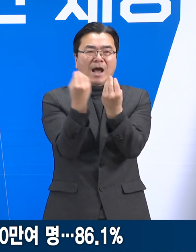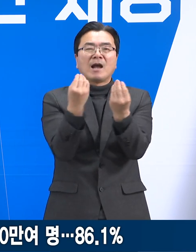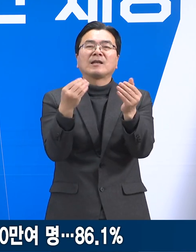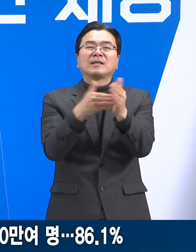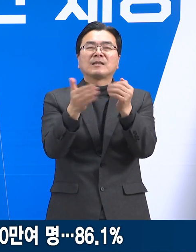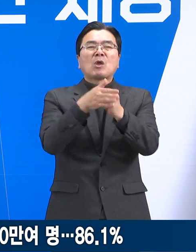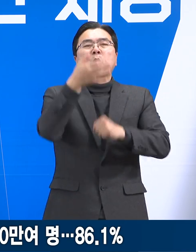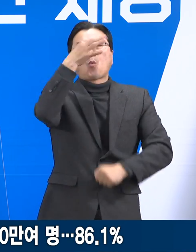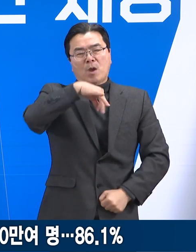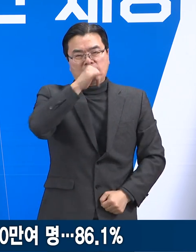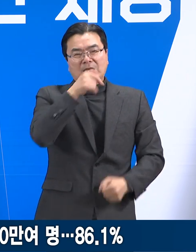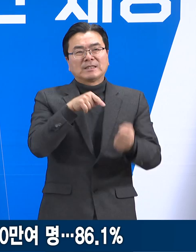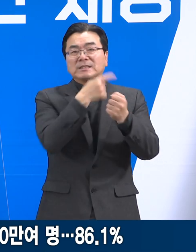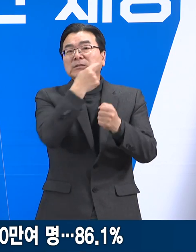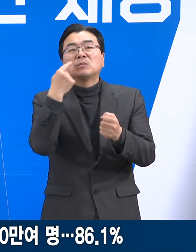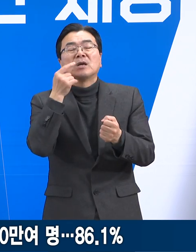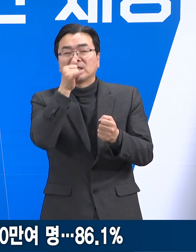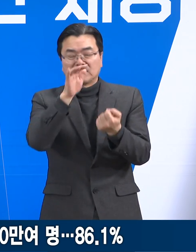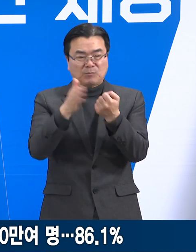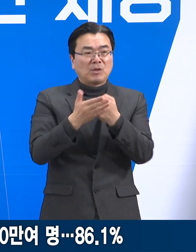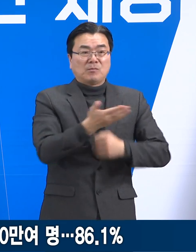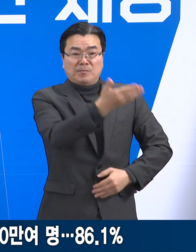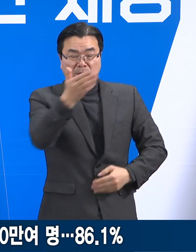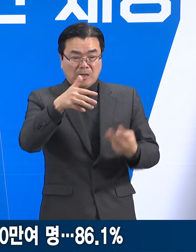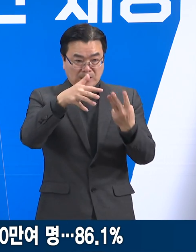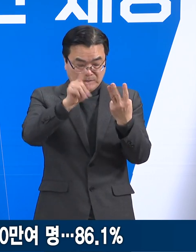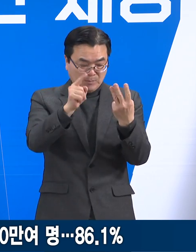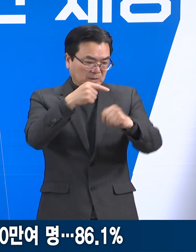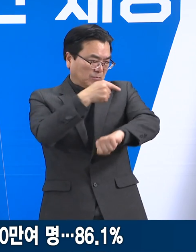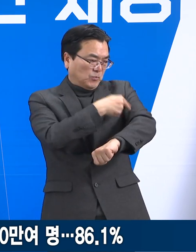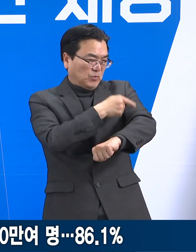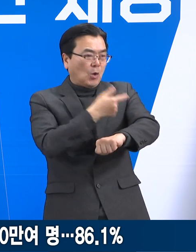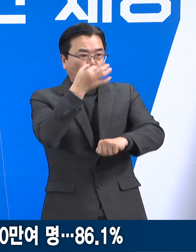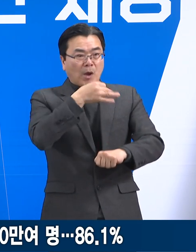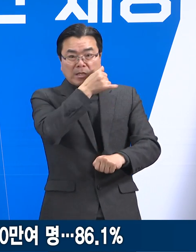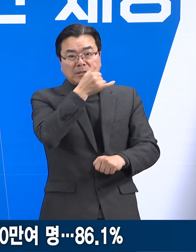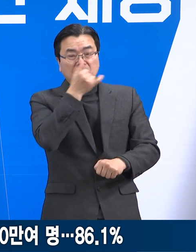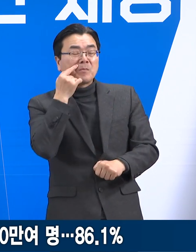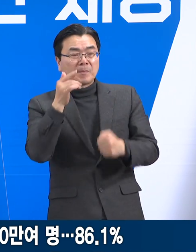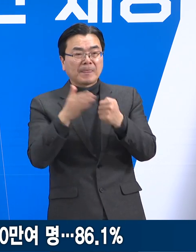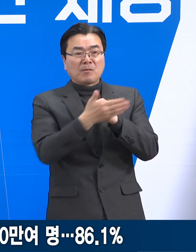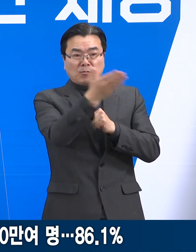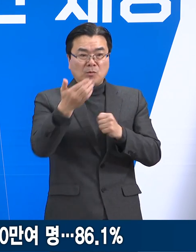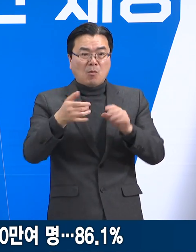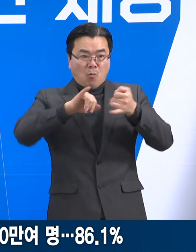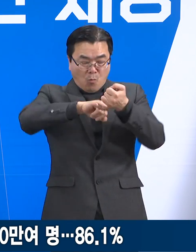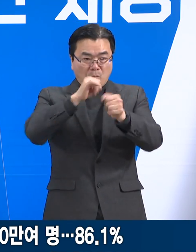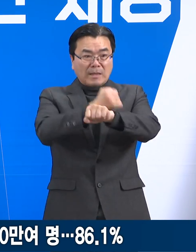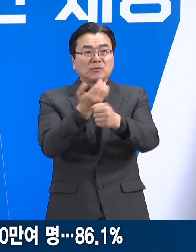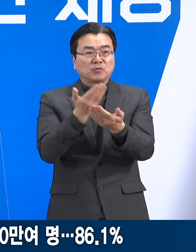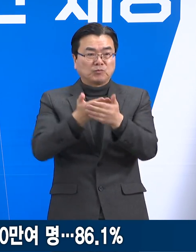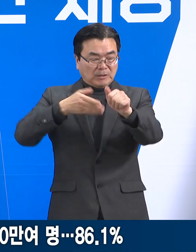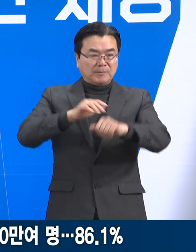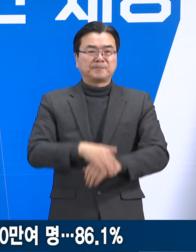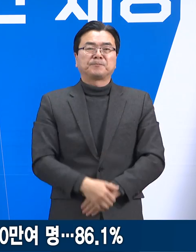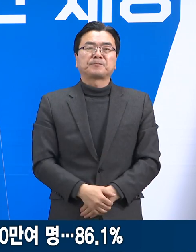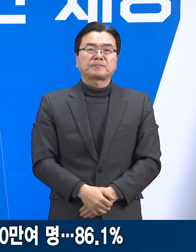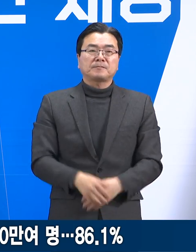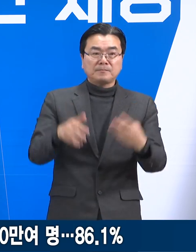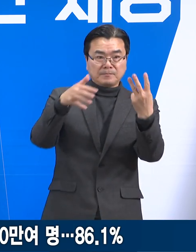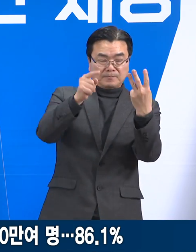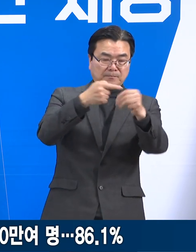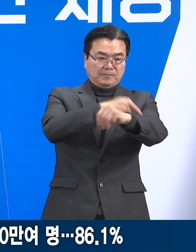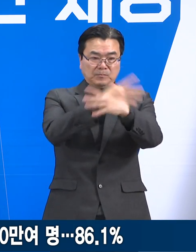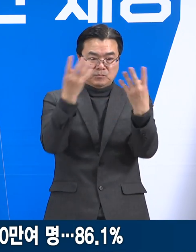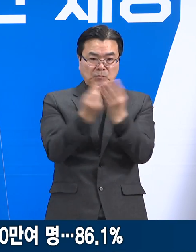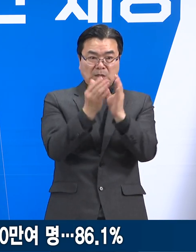통해 위중증률 및 사망률을 현저히 낮출 수 있으며 특히 어제 정부 발표에 따르면 3차 접종 완료자의